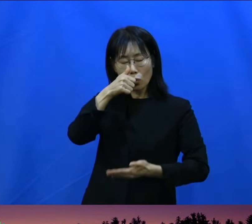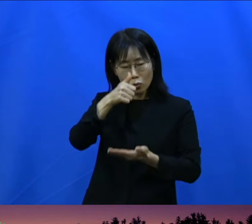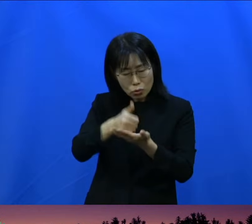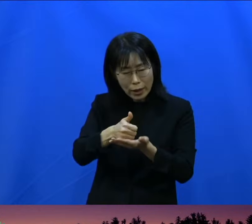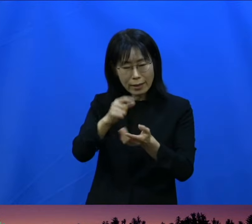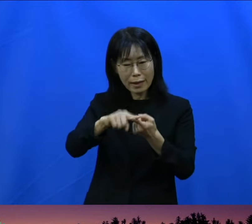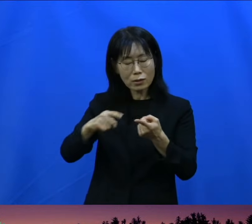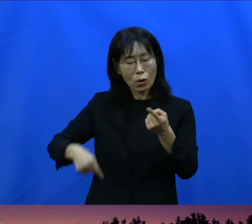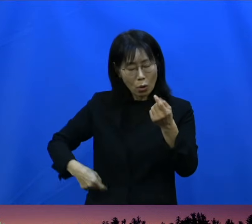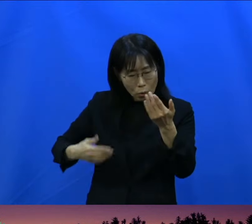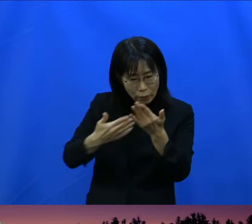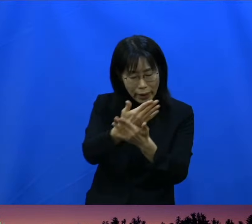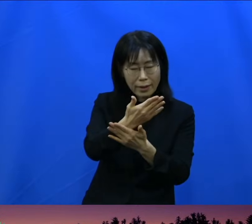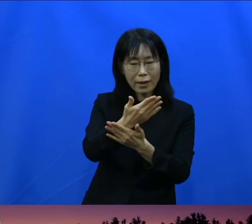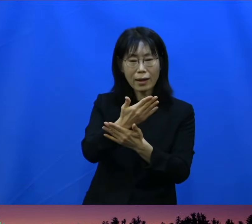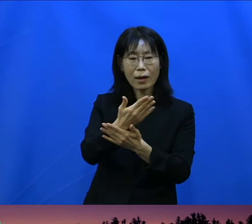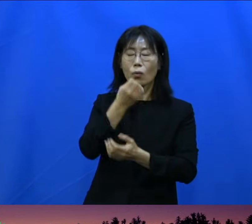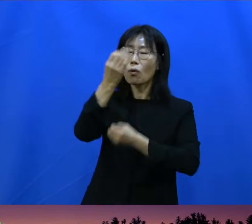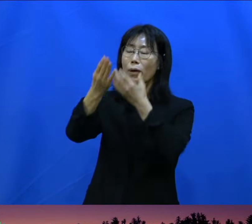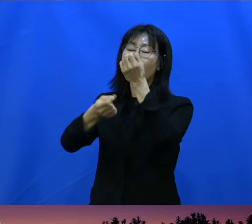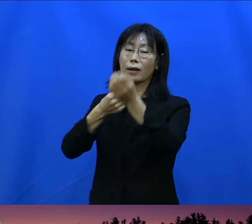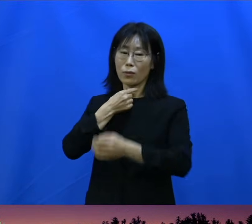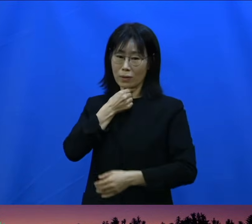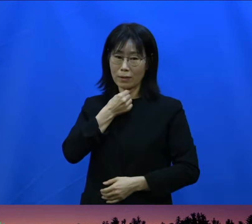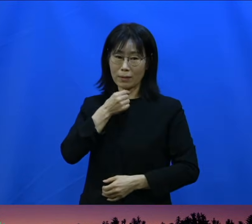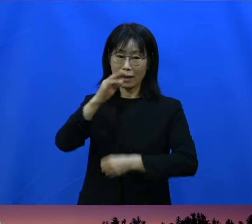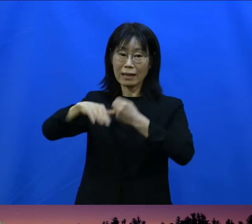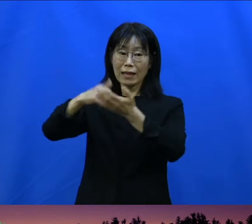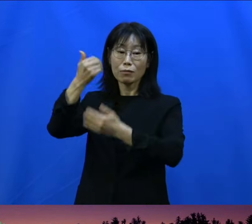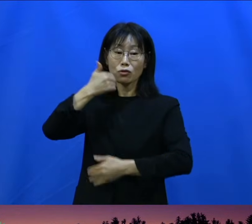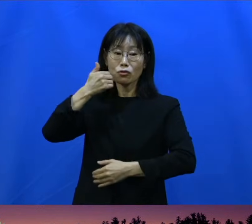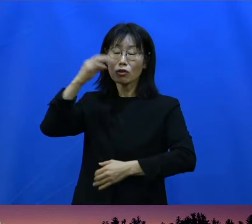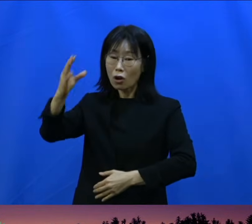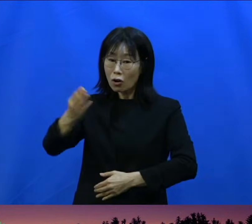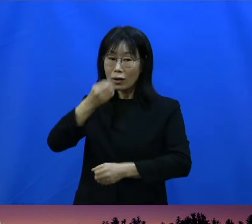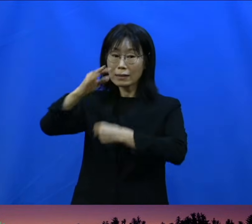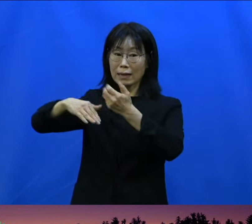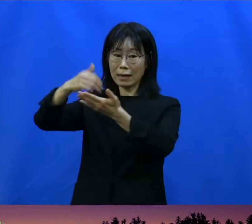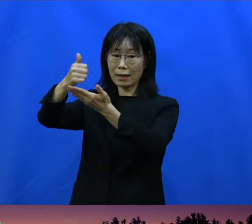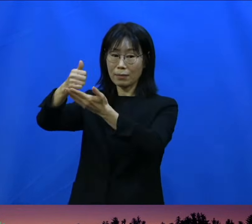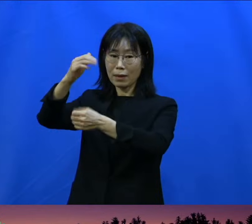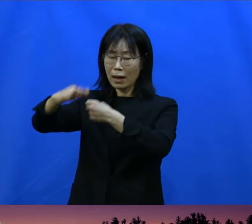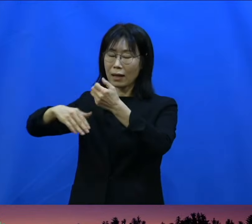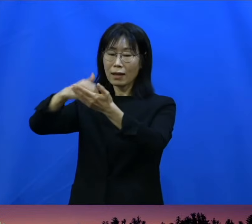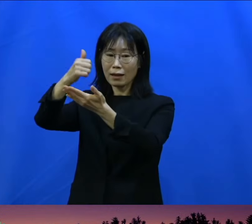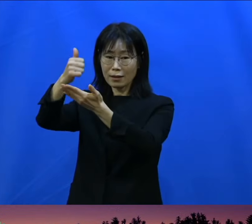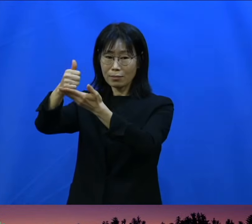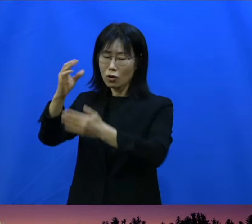하나님은 여러분 거룩하신 하나님, 거룩하신 하나님은 진노하시는 하나님.